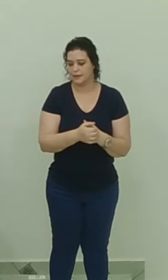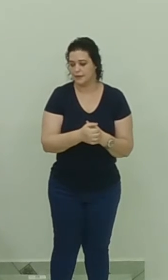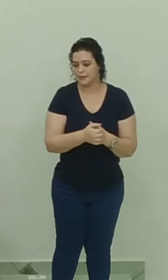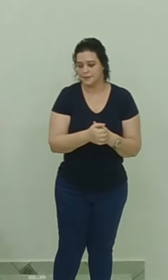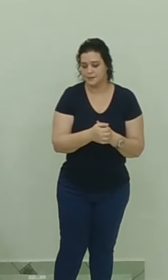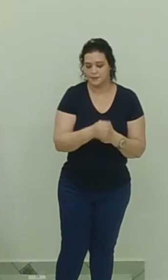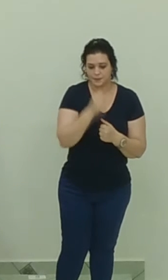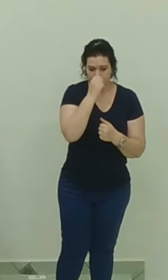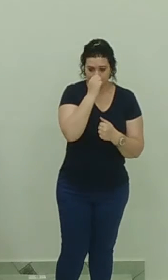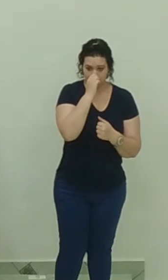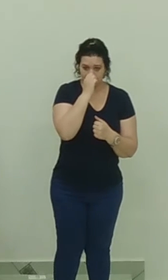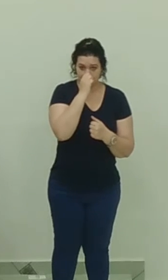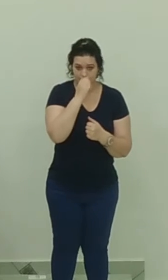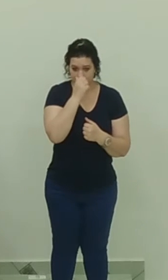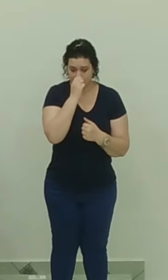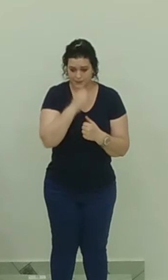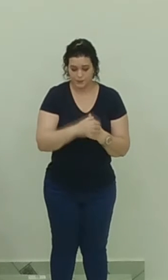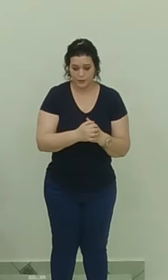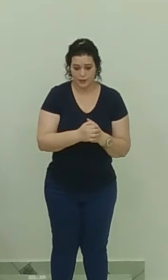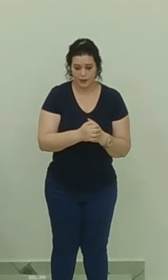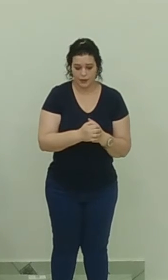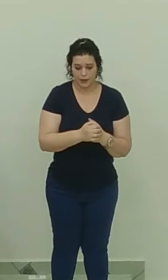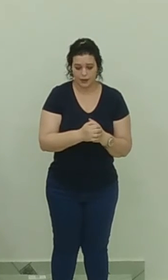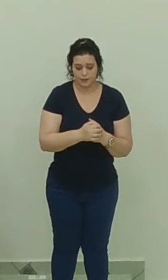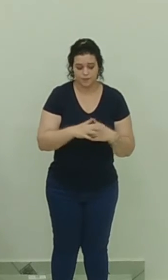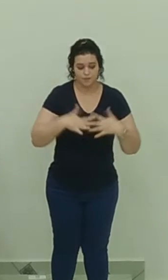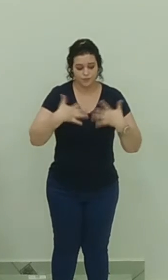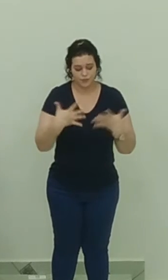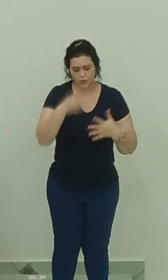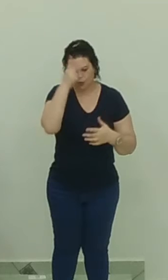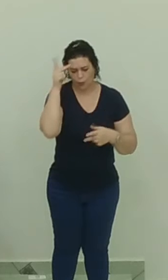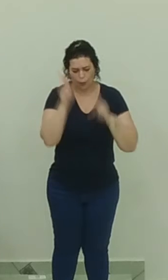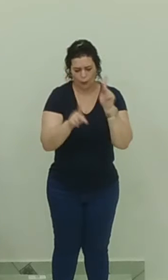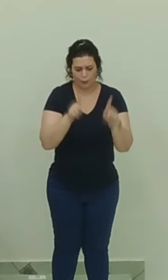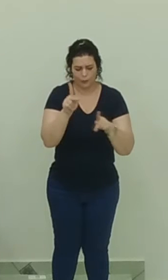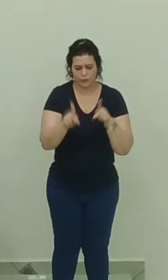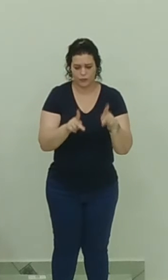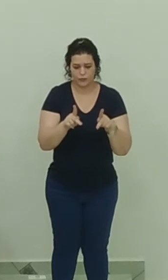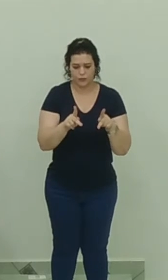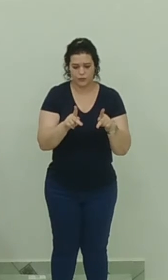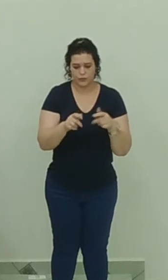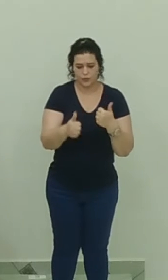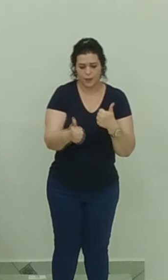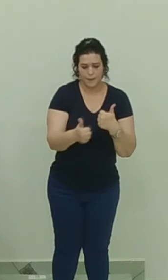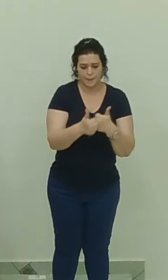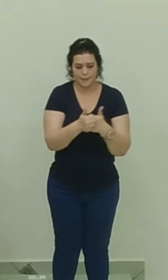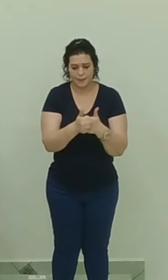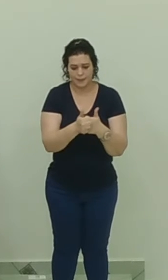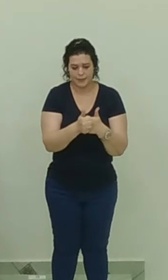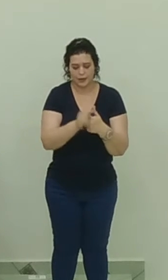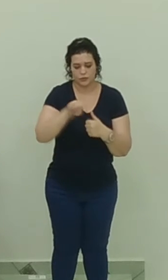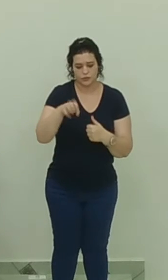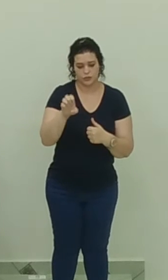Então passou o povo de fronte de Jericó.